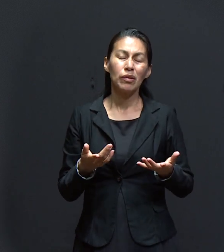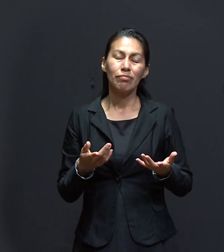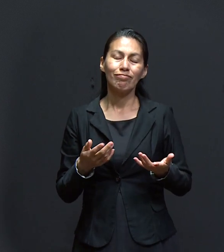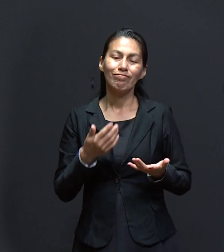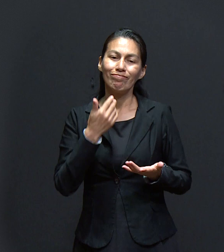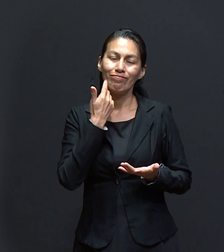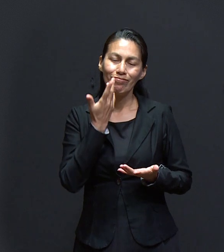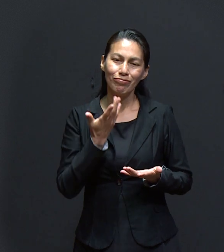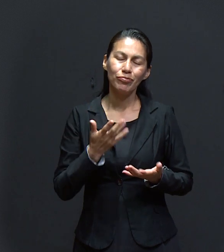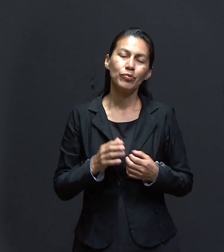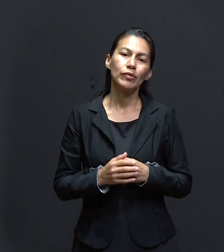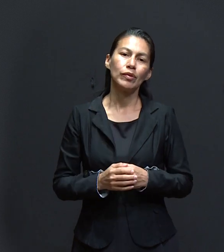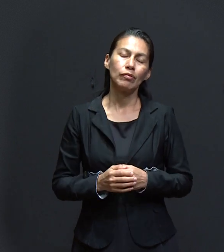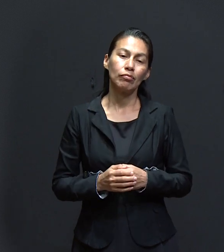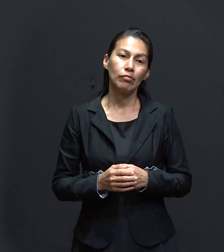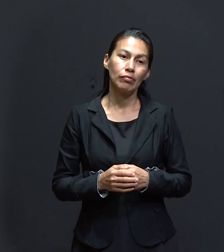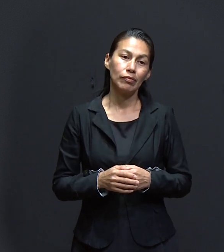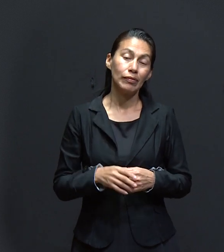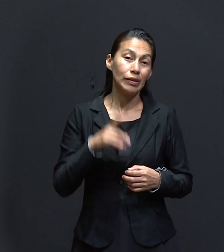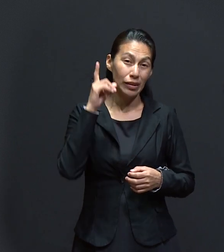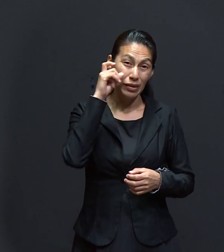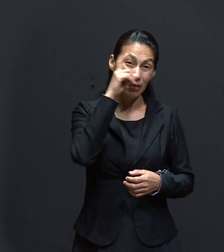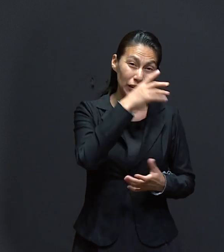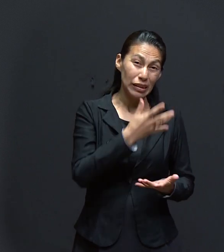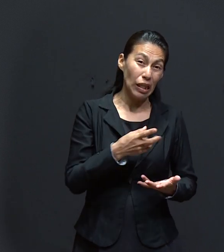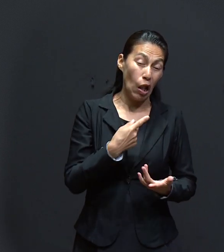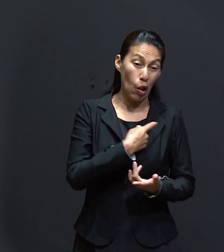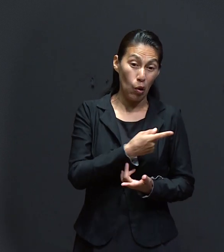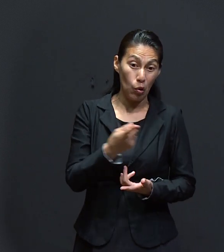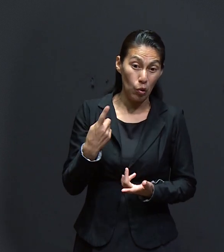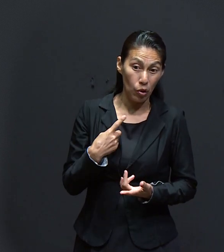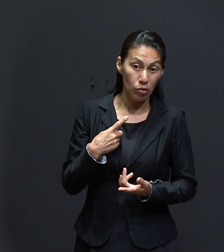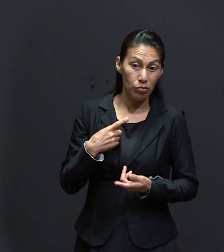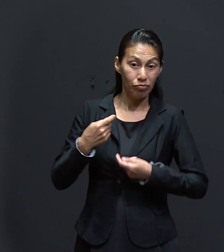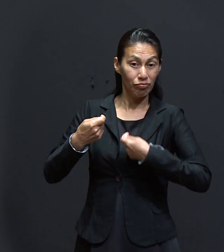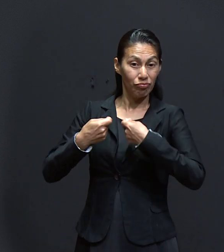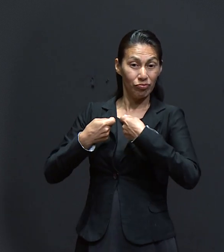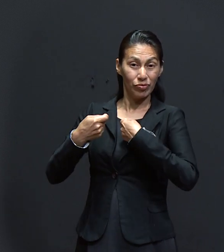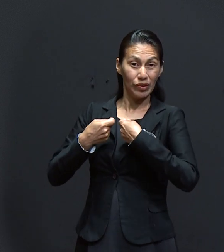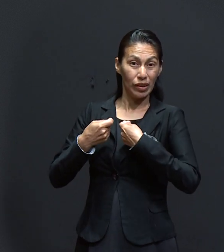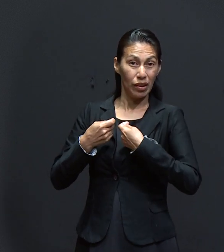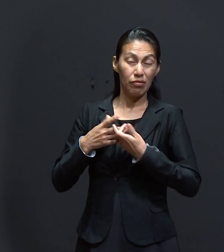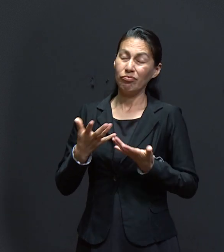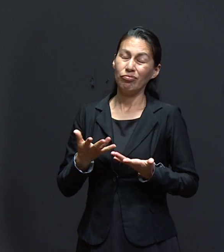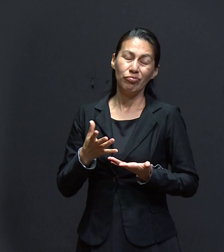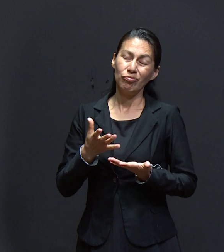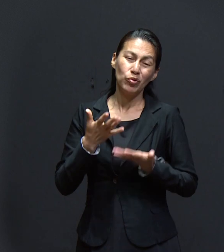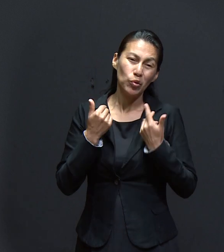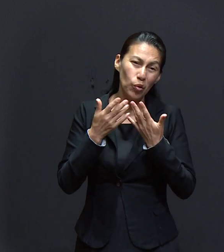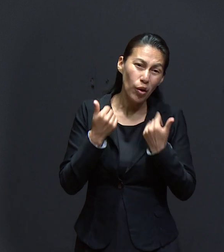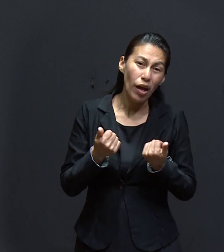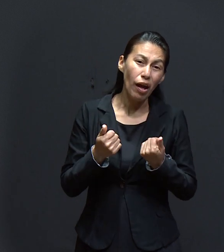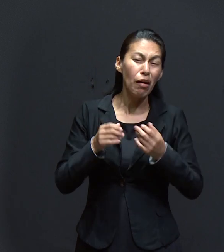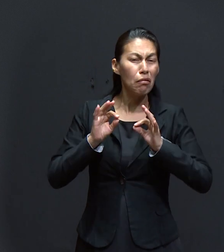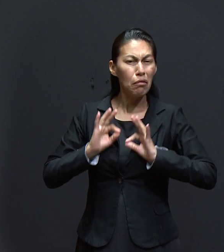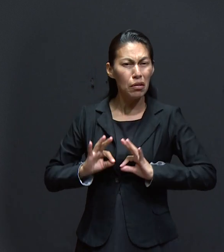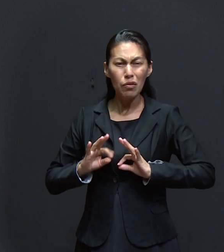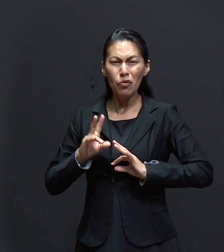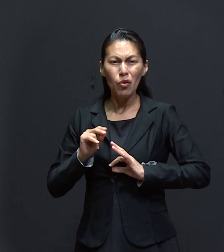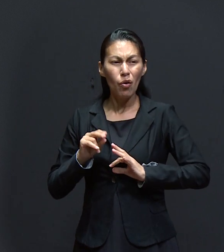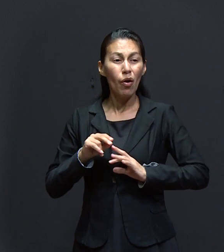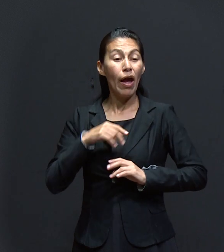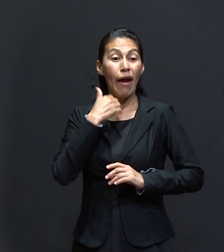dominio es irónico porque no aprendemos a tener dominio propio y